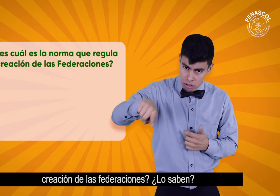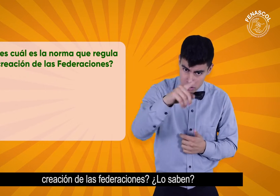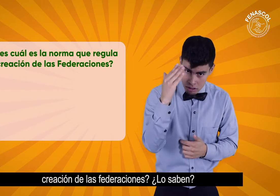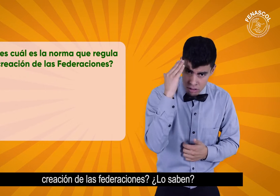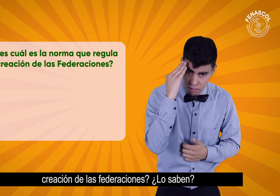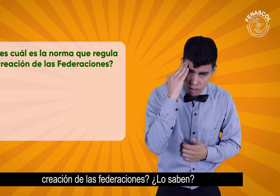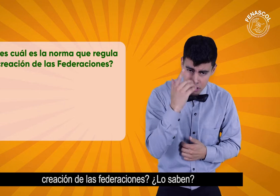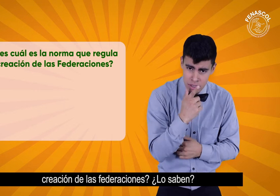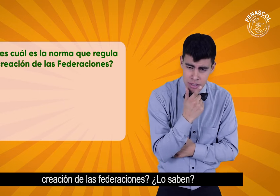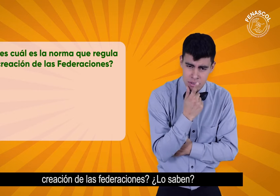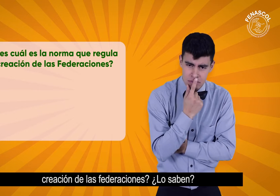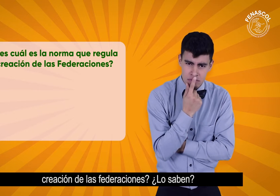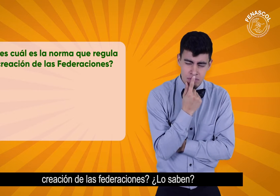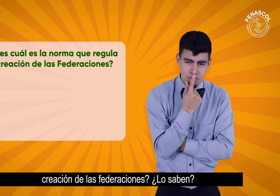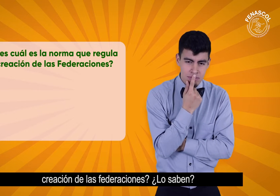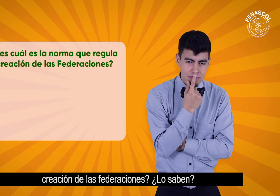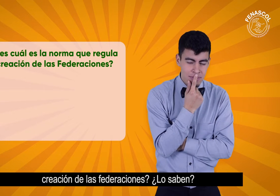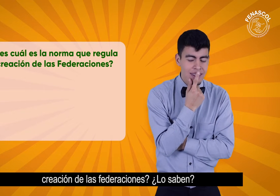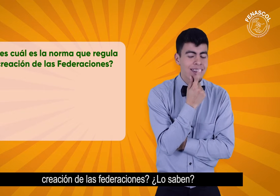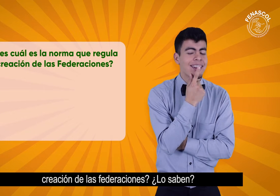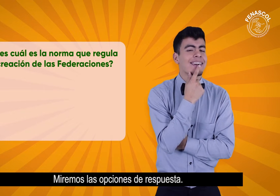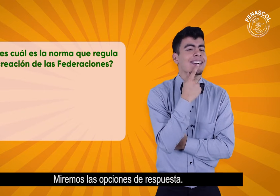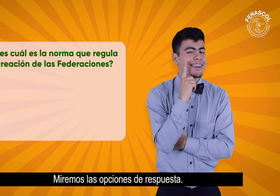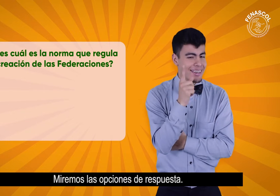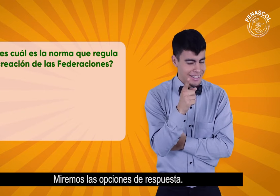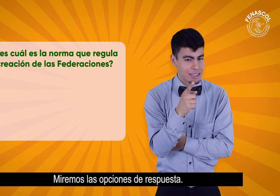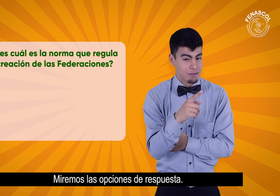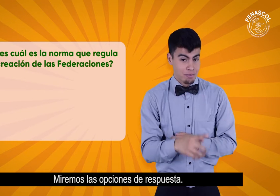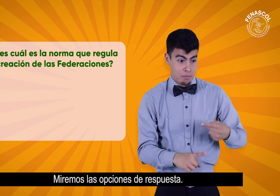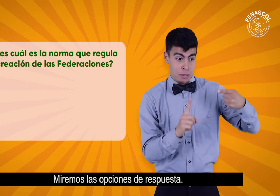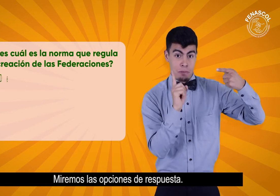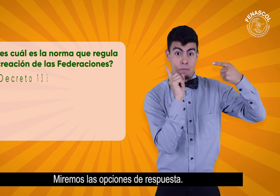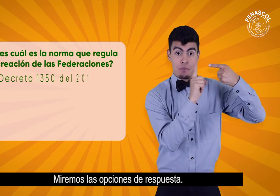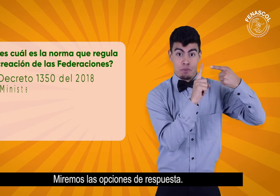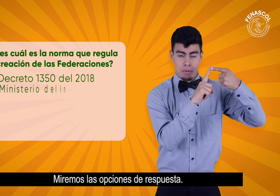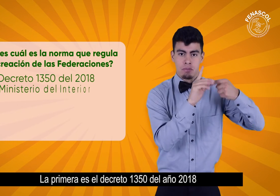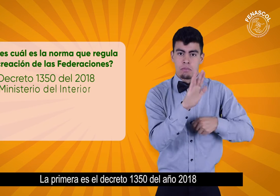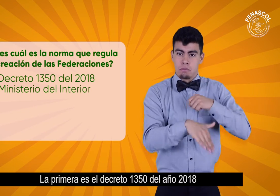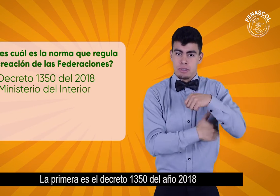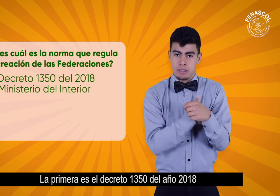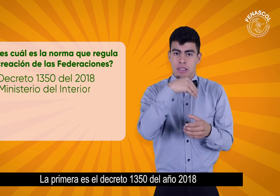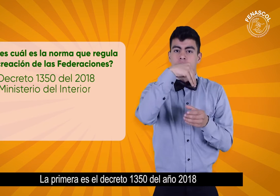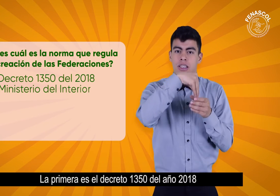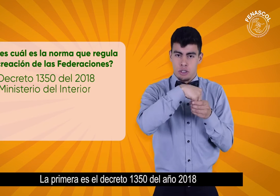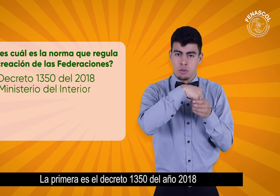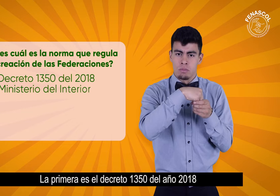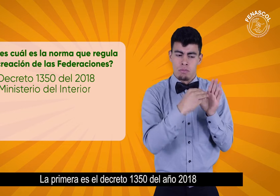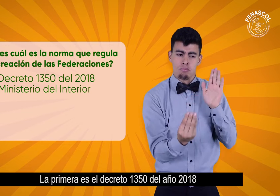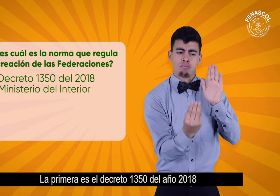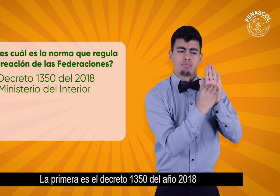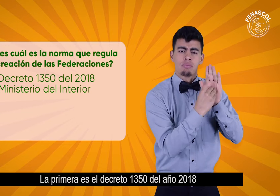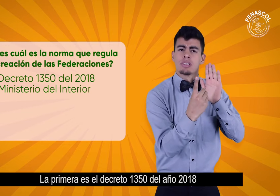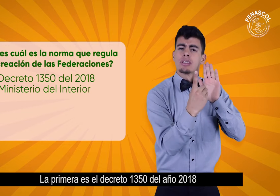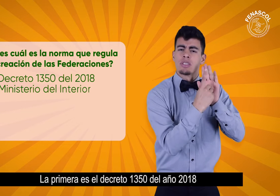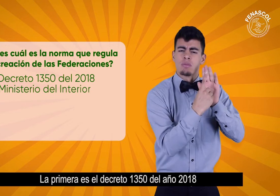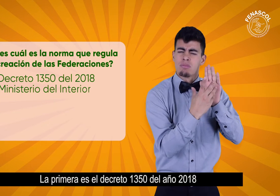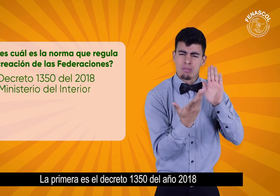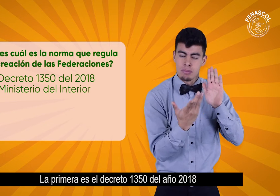¿Lo saben? Miremos las opciones de respuesta. La primera es el decreto 1350